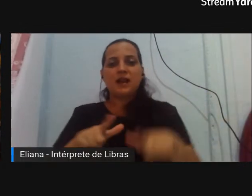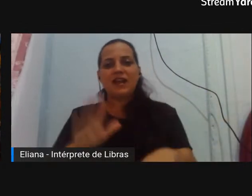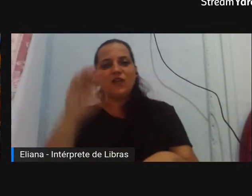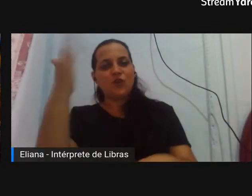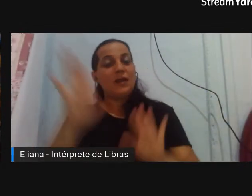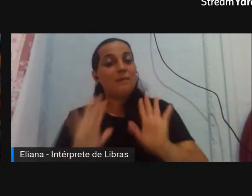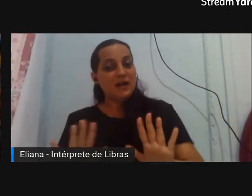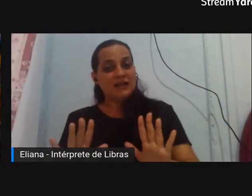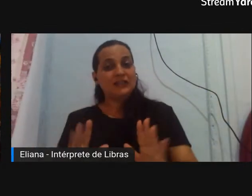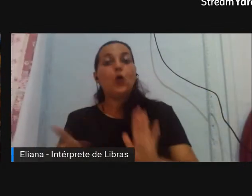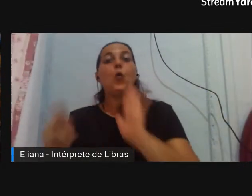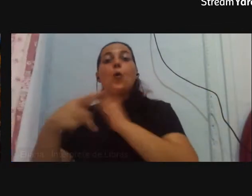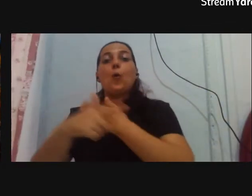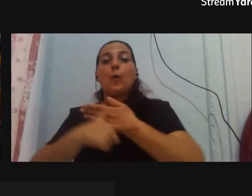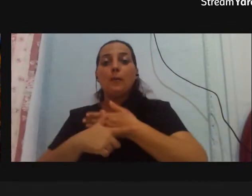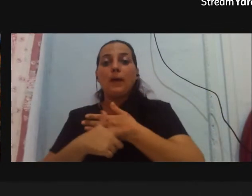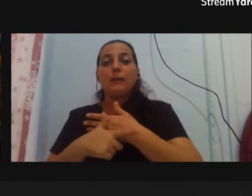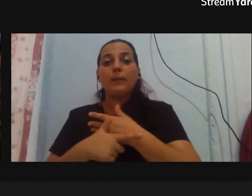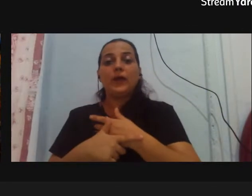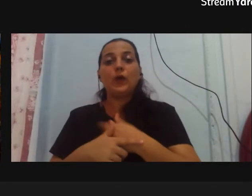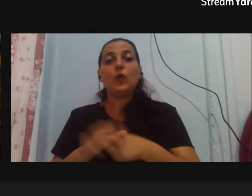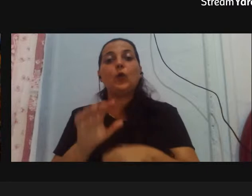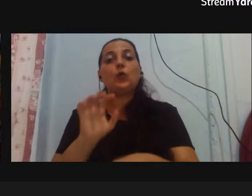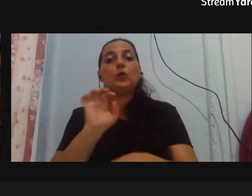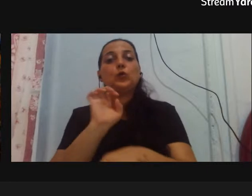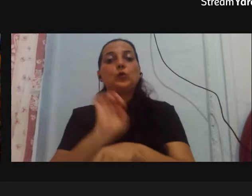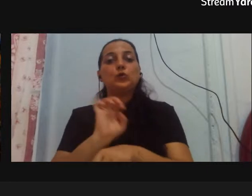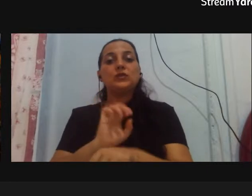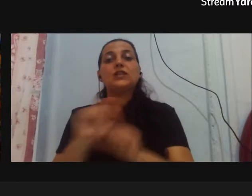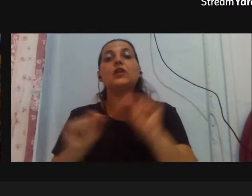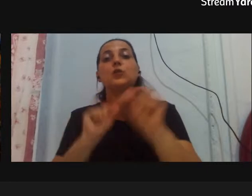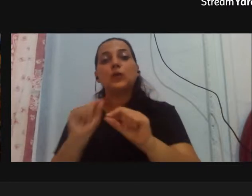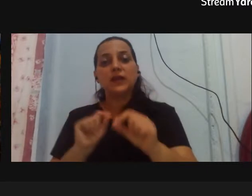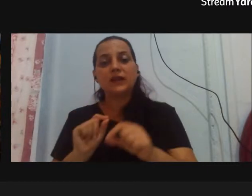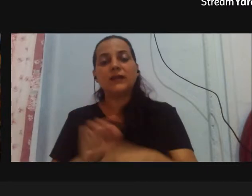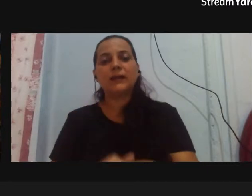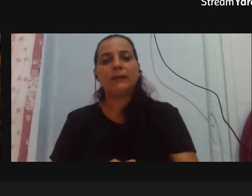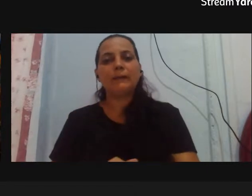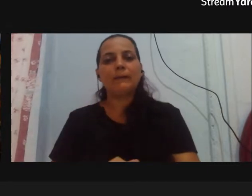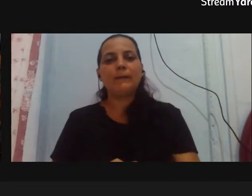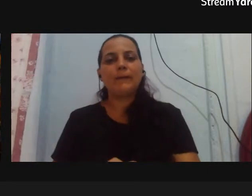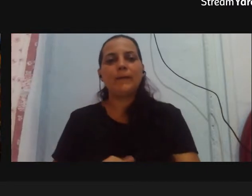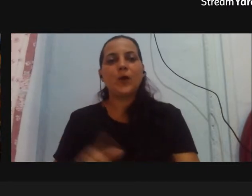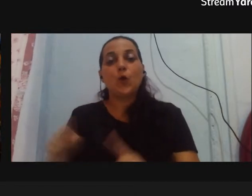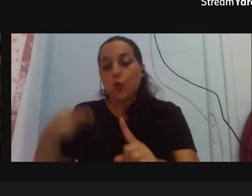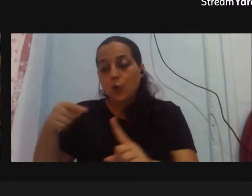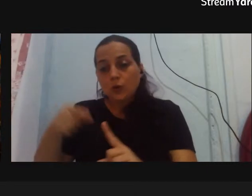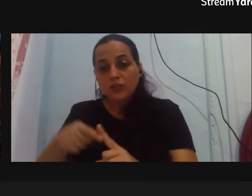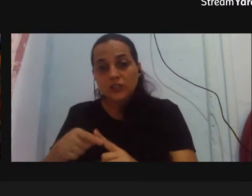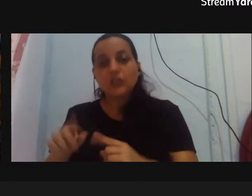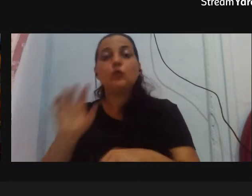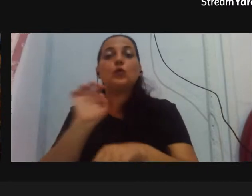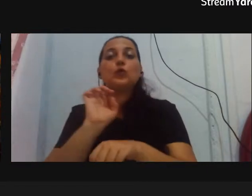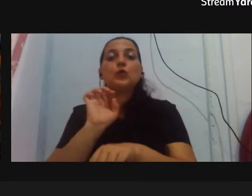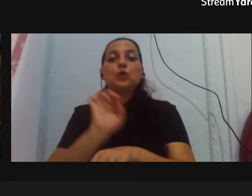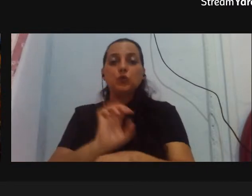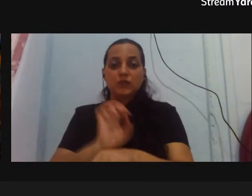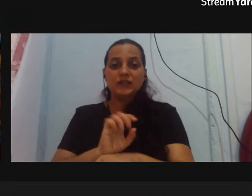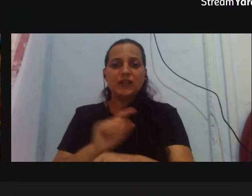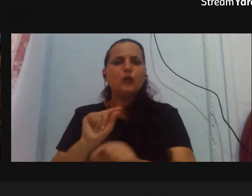o papel do Estado é formar cidadãos e cidadãs